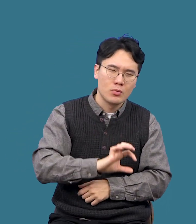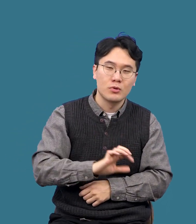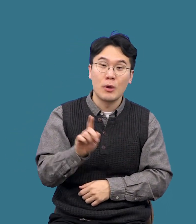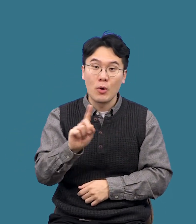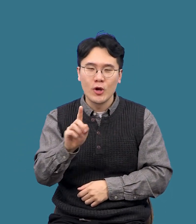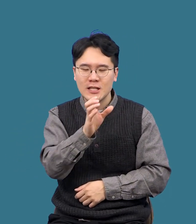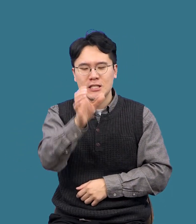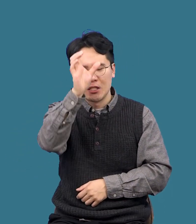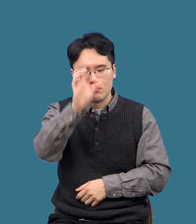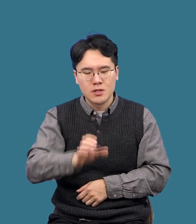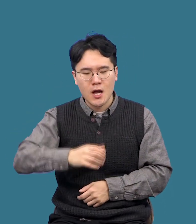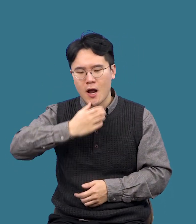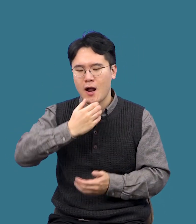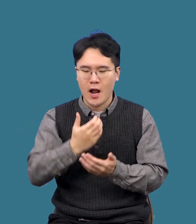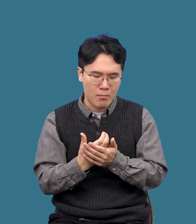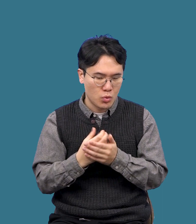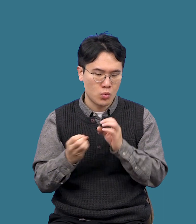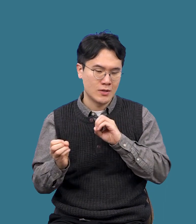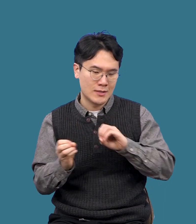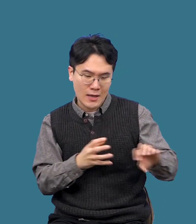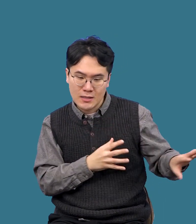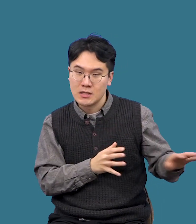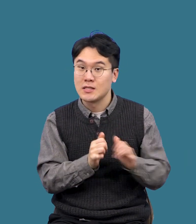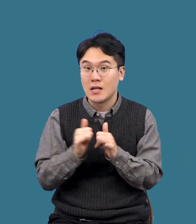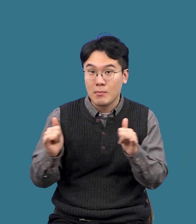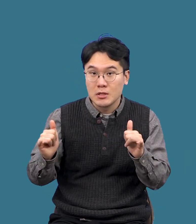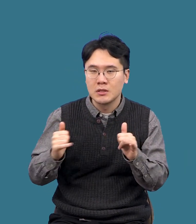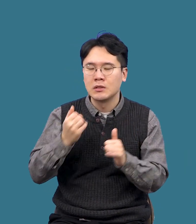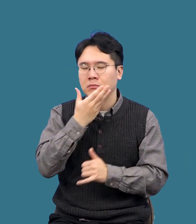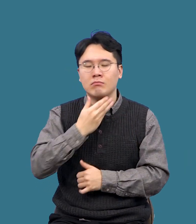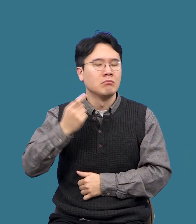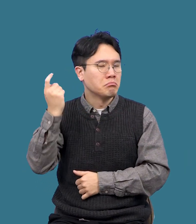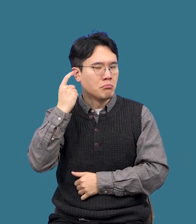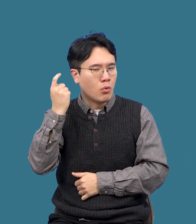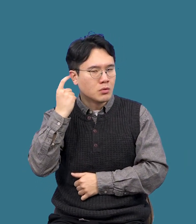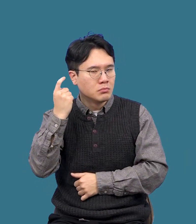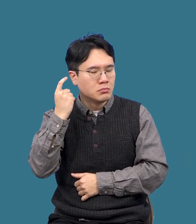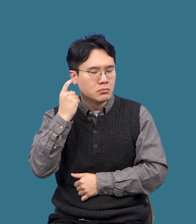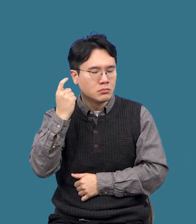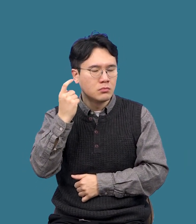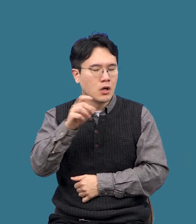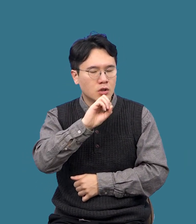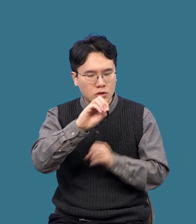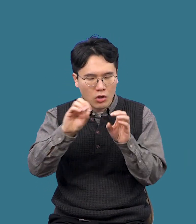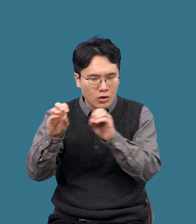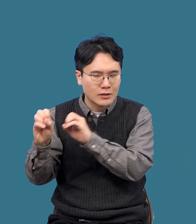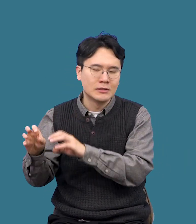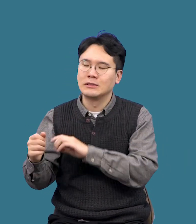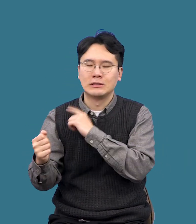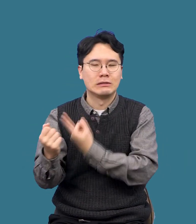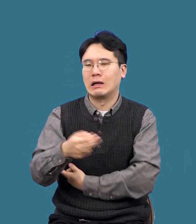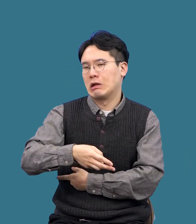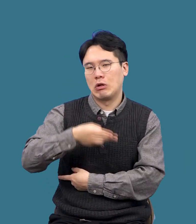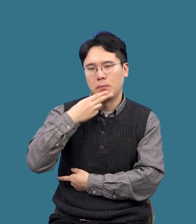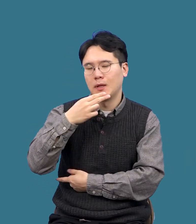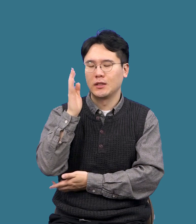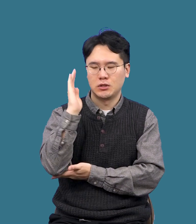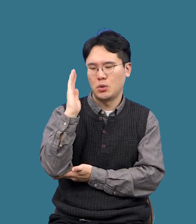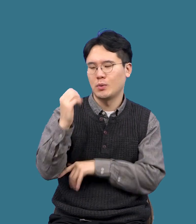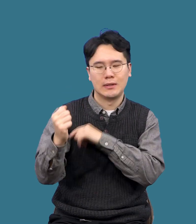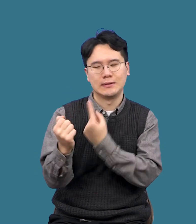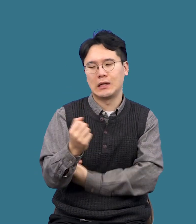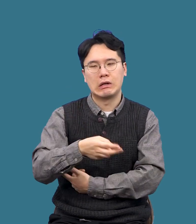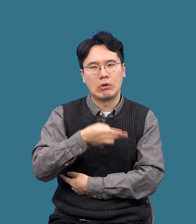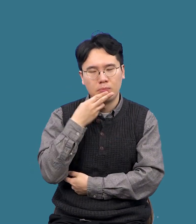상실한 사람은 십자가의 복음을 설교할 자격이 없다. 십자가의 감동을 상실한